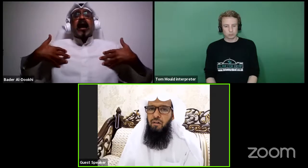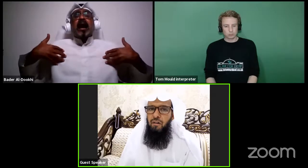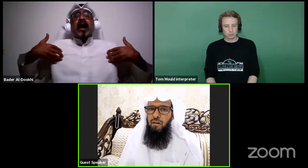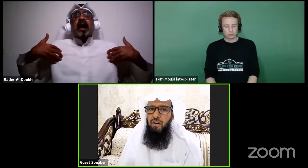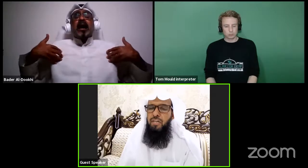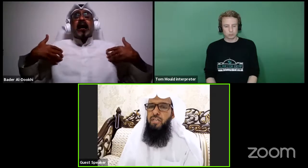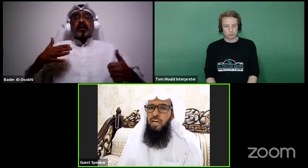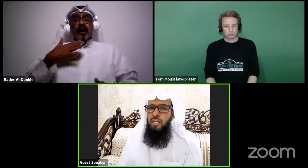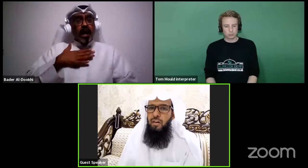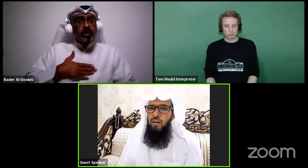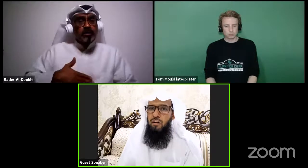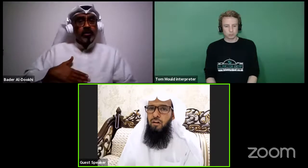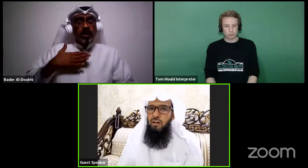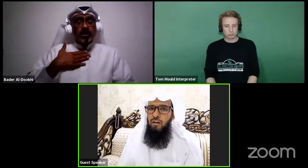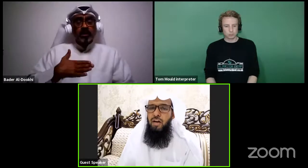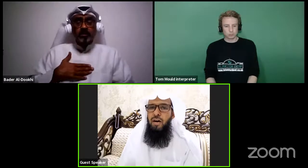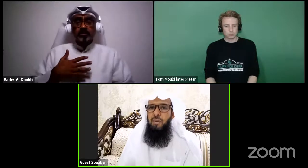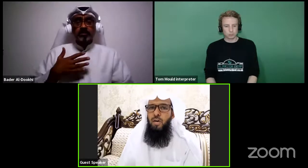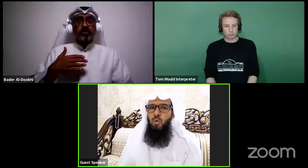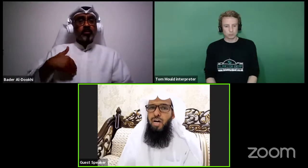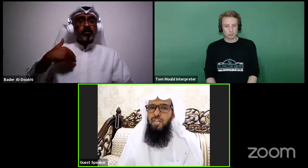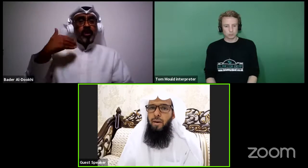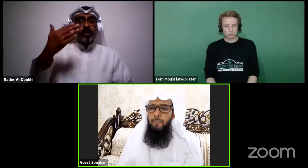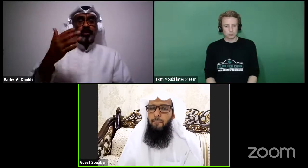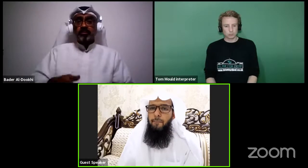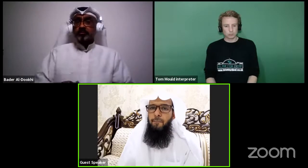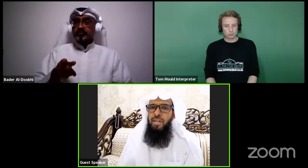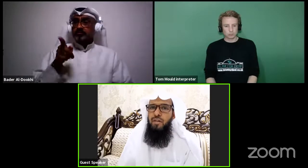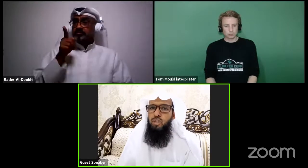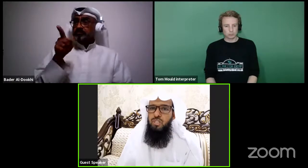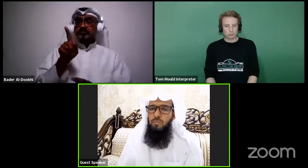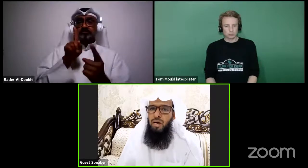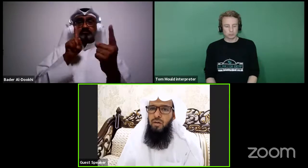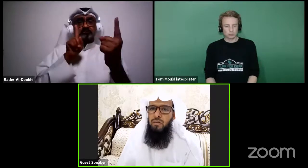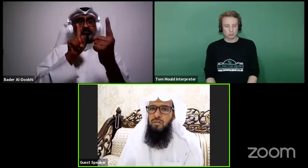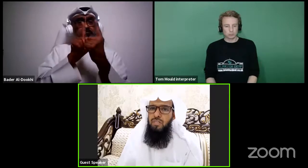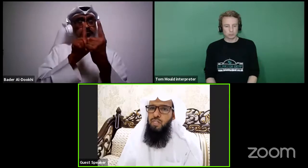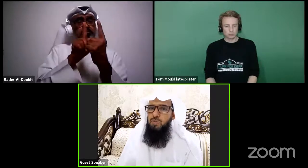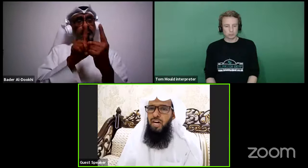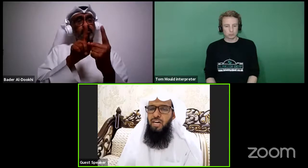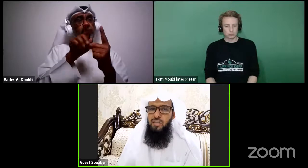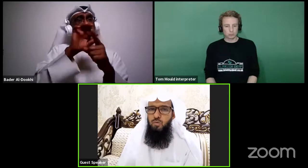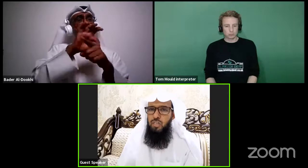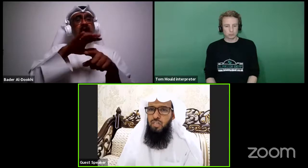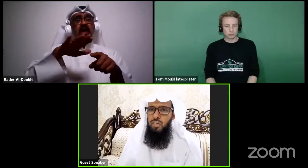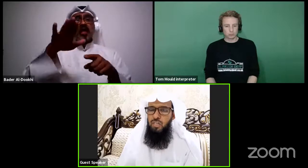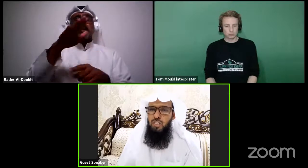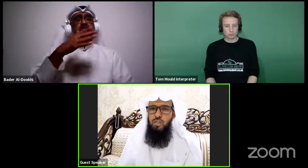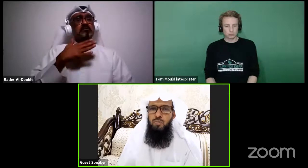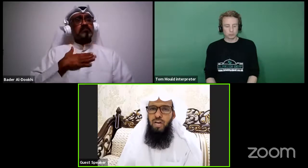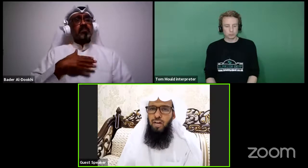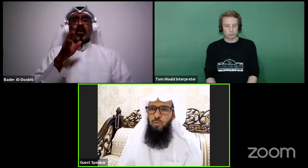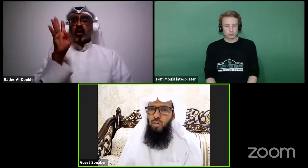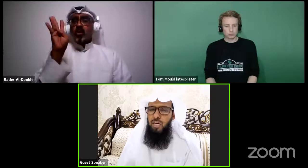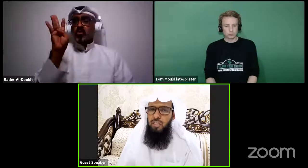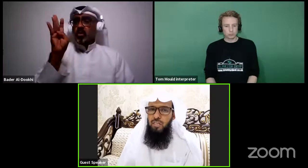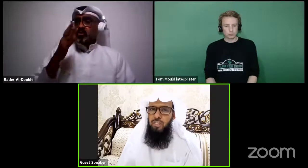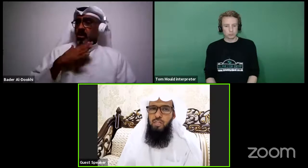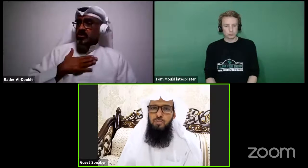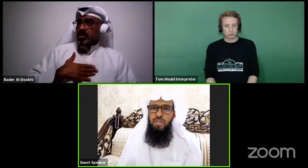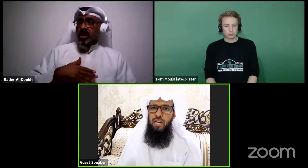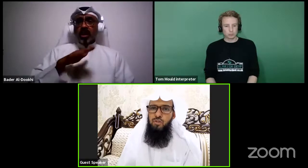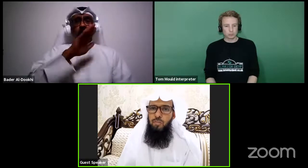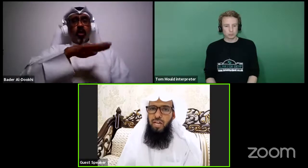فيصبر حينئذ على ما يواجه من المجتمع، يصبر على زوجته، يصبر على